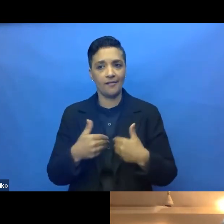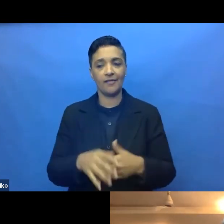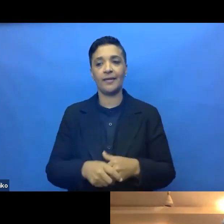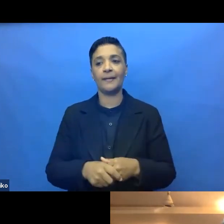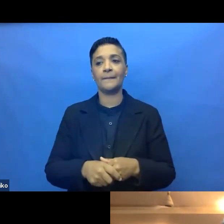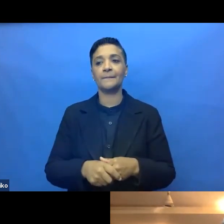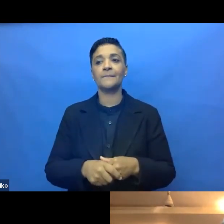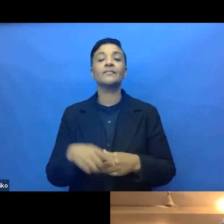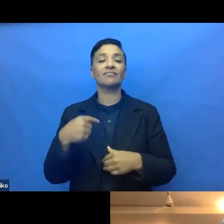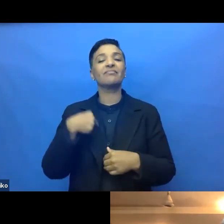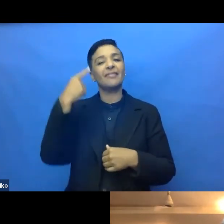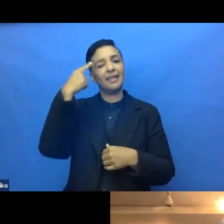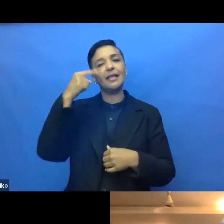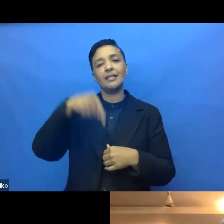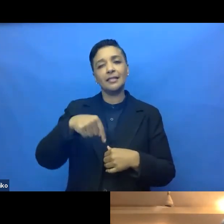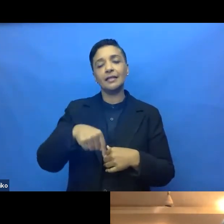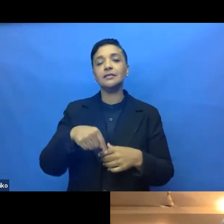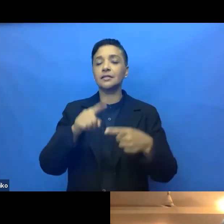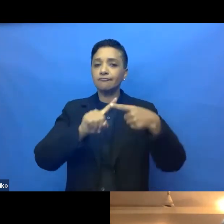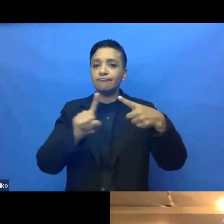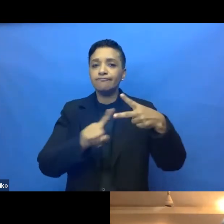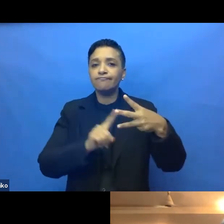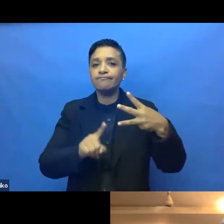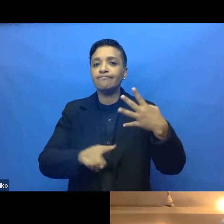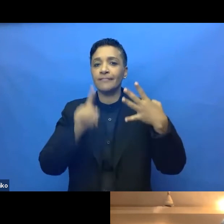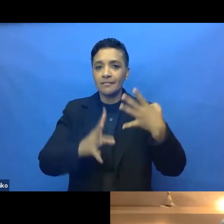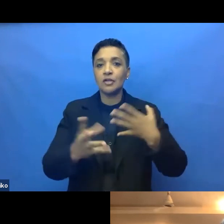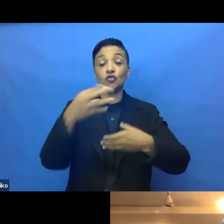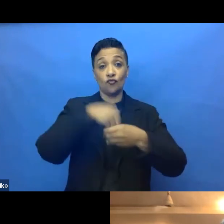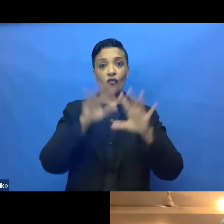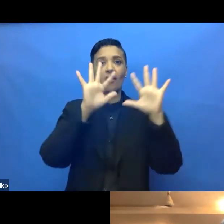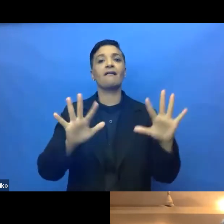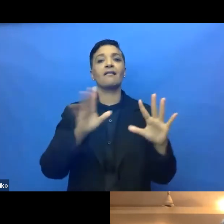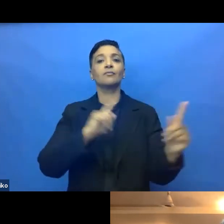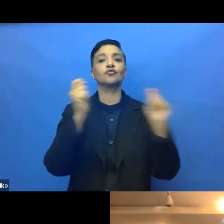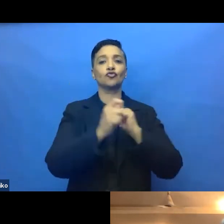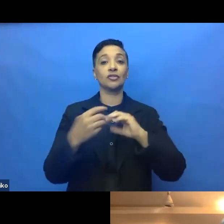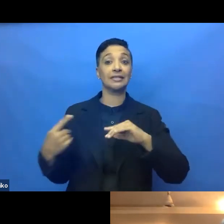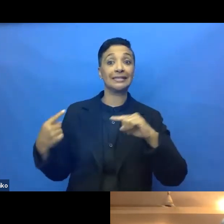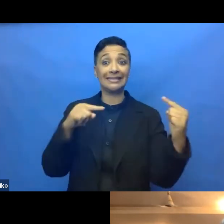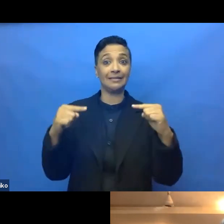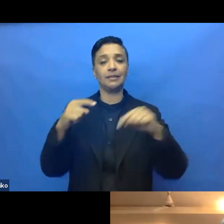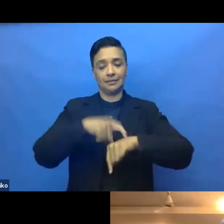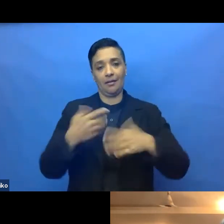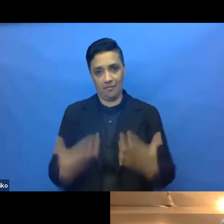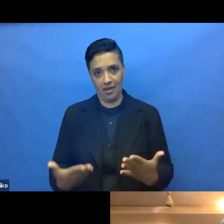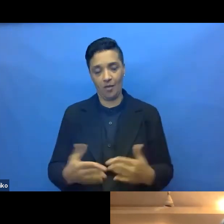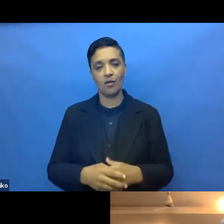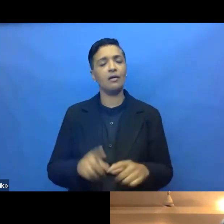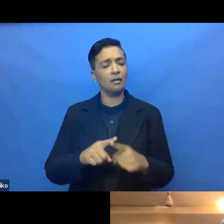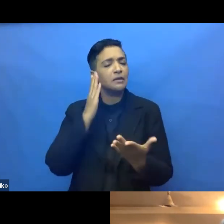Ceci est très important, c'est fondamental. Ce sont les considérations qu'il faut prendre